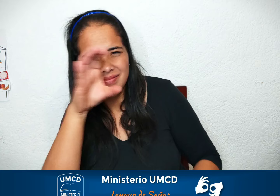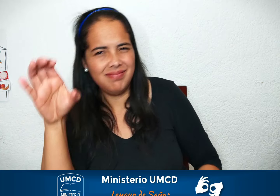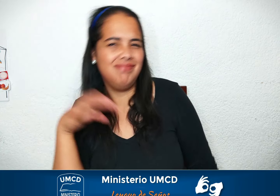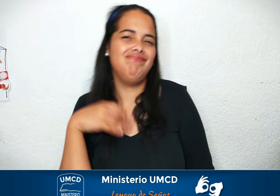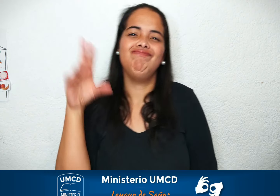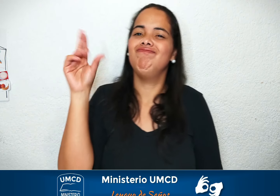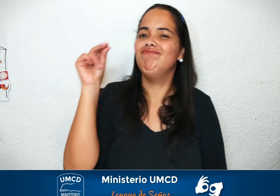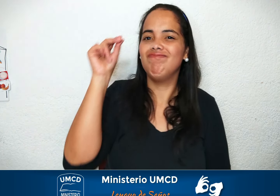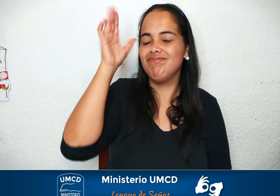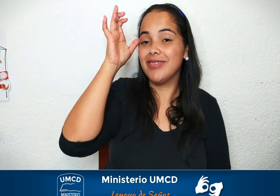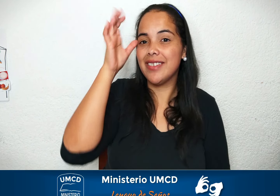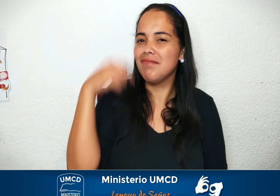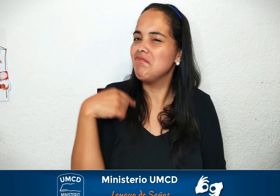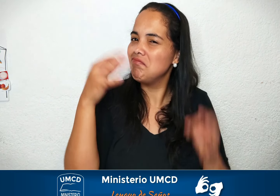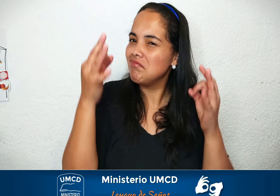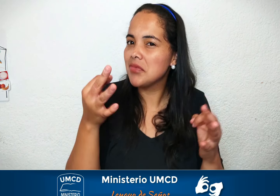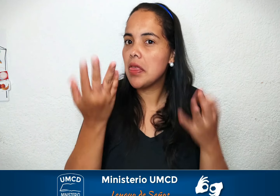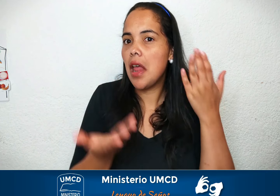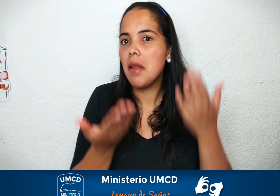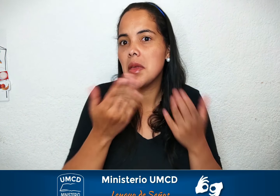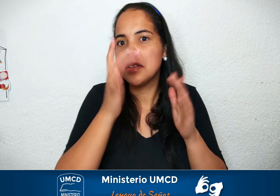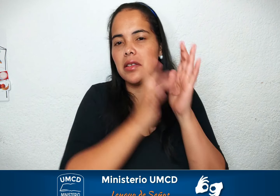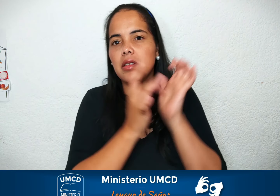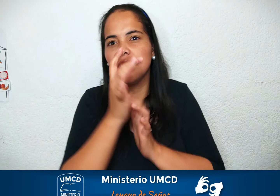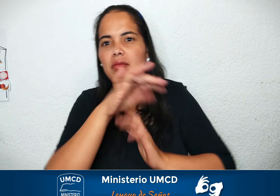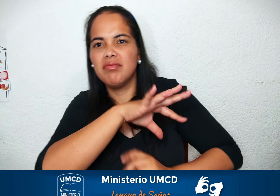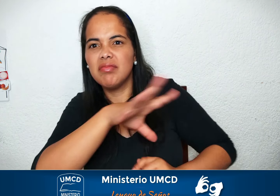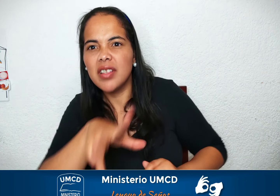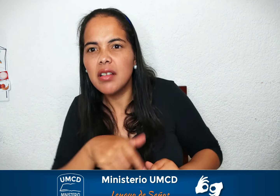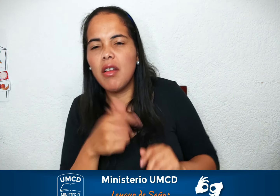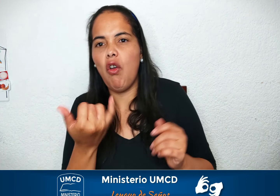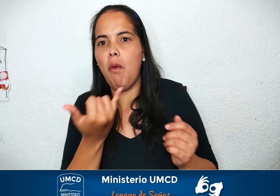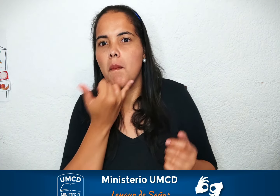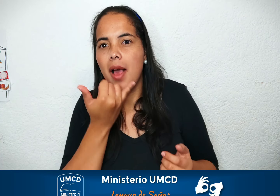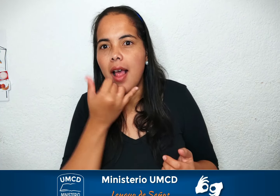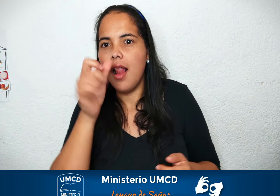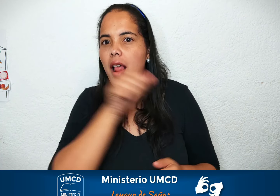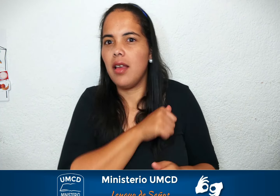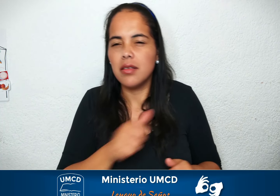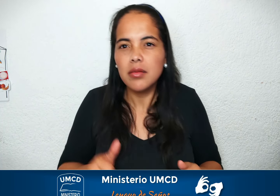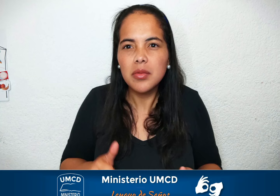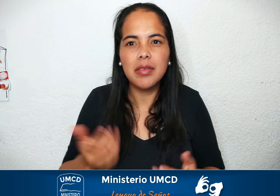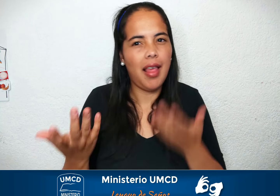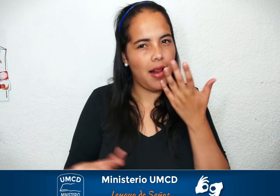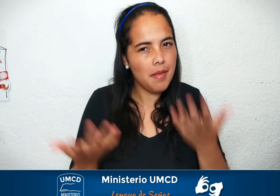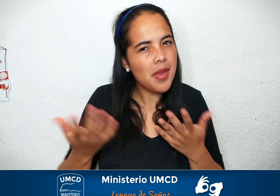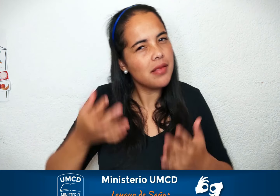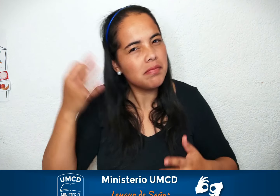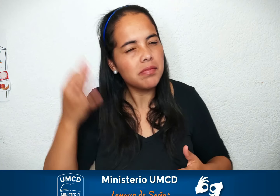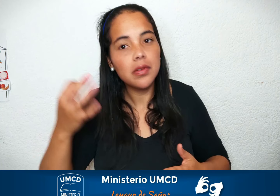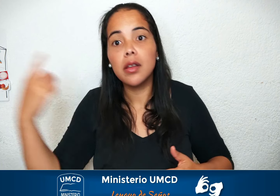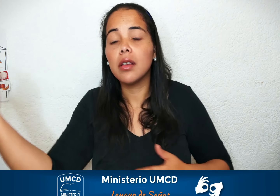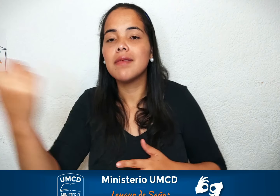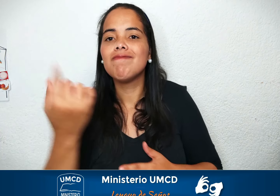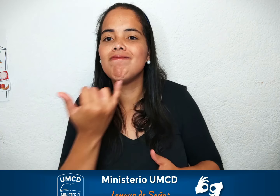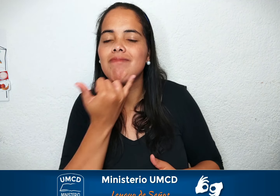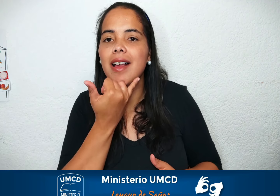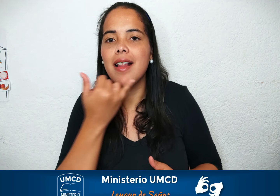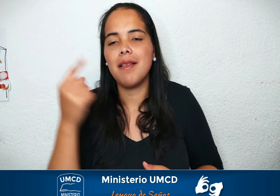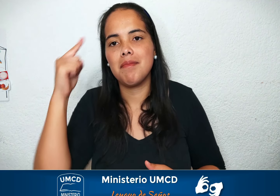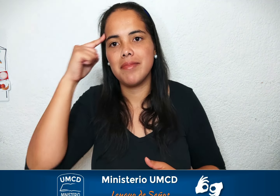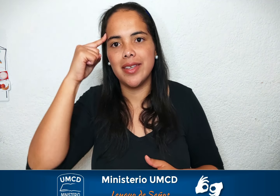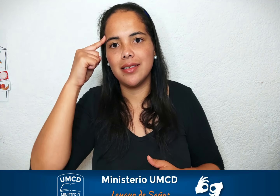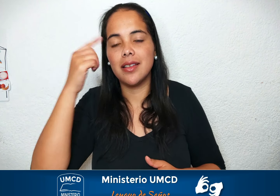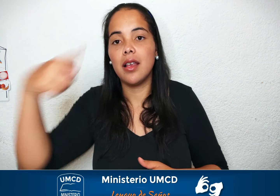de Corinto. Para ellos era difícil, en cambio, poder aceptar el mensaje de Pablo, y ellos demandaban señales.